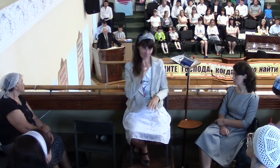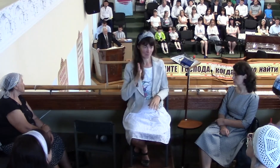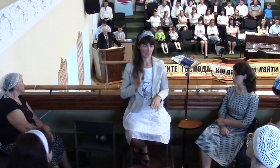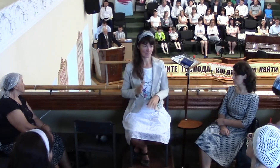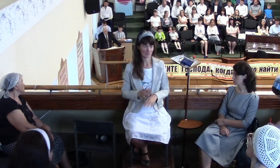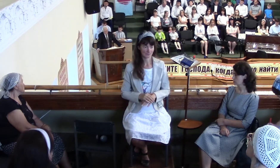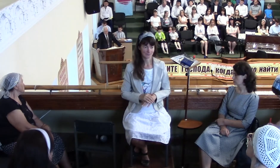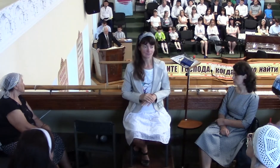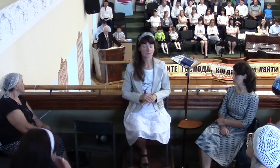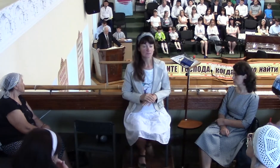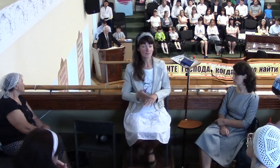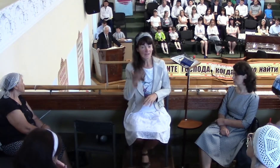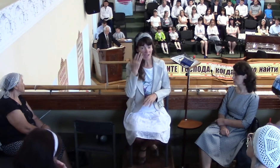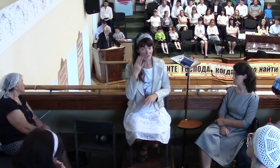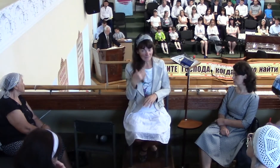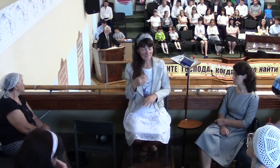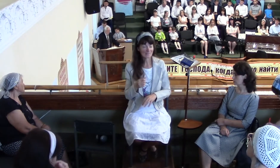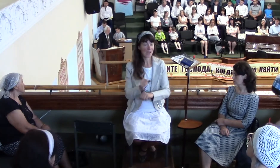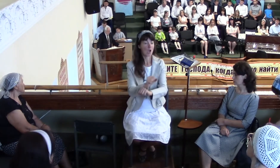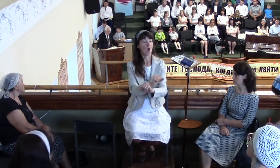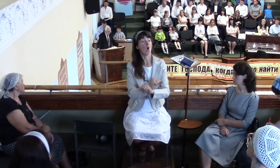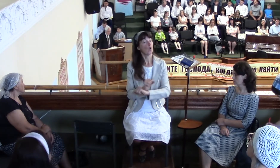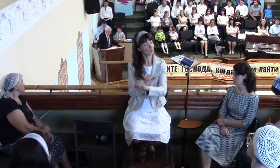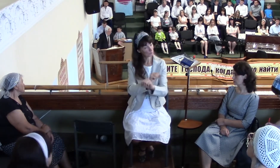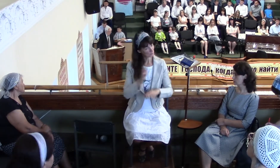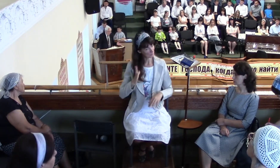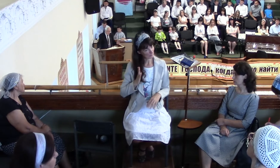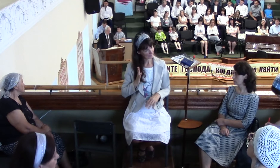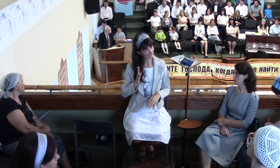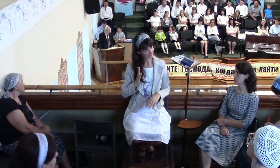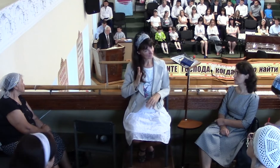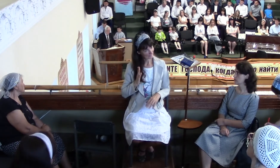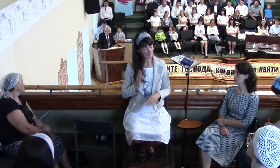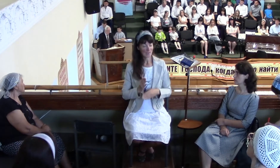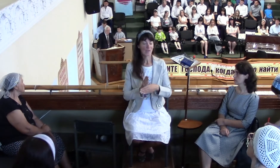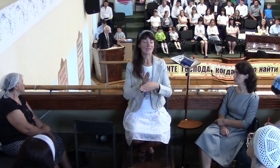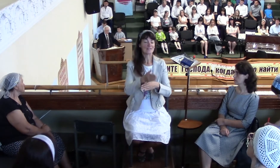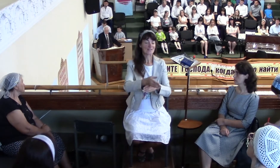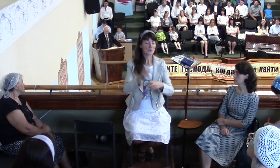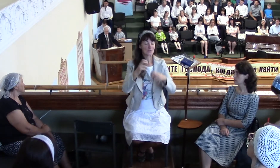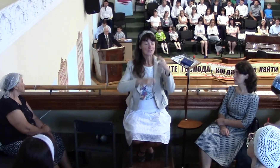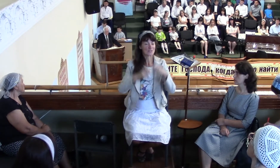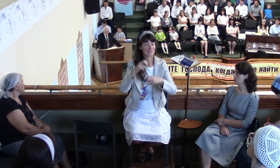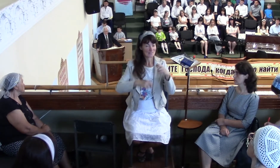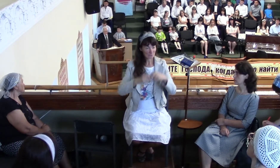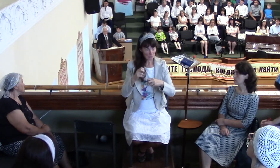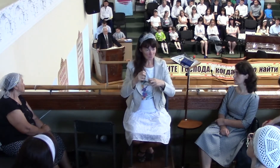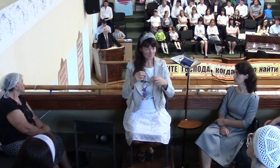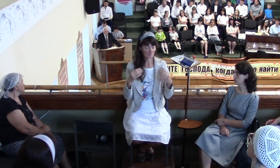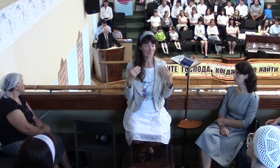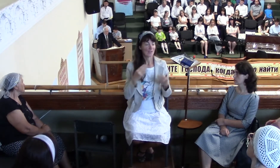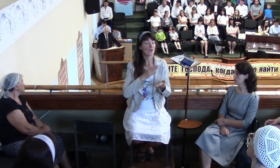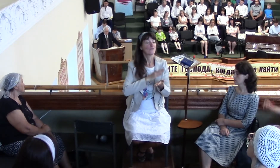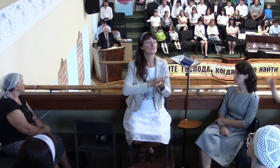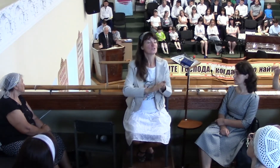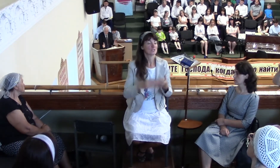Но когда в отпуске был, и выходишь, заходишь на завод в чистом, чтобы узнать, когда выходить на работу, какую